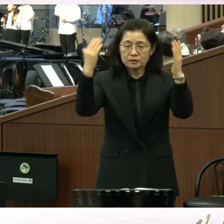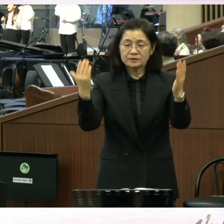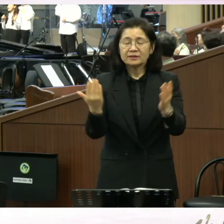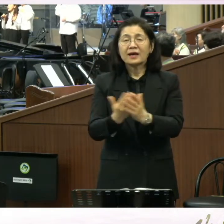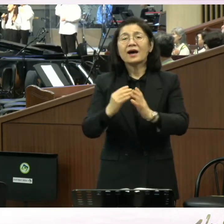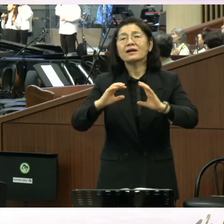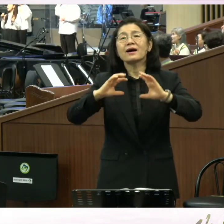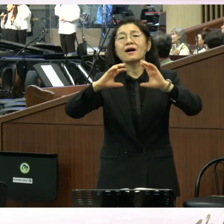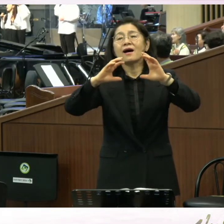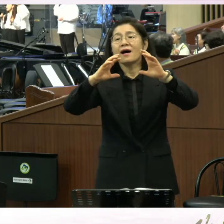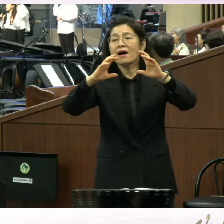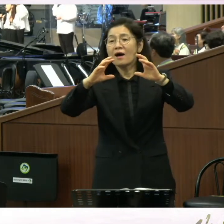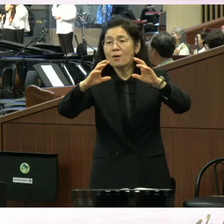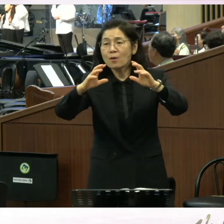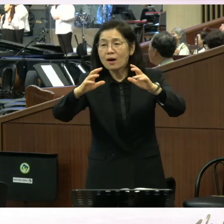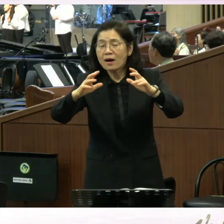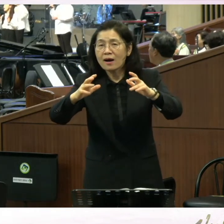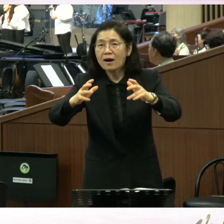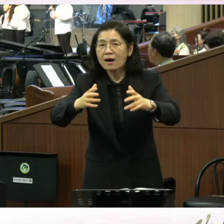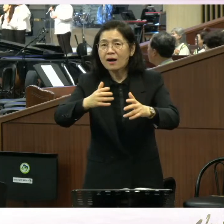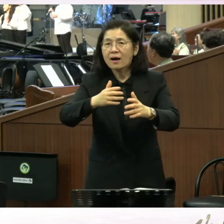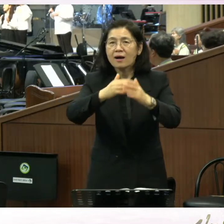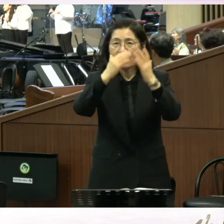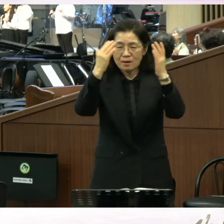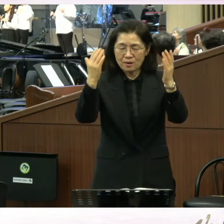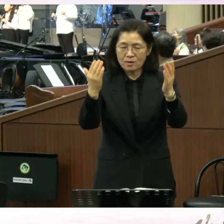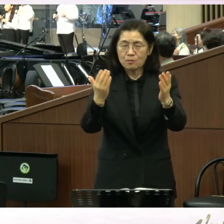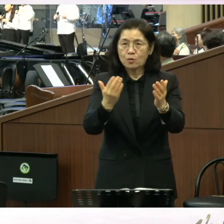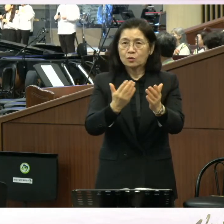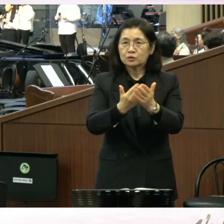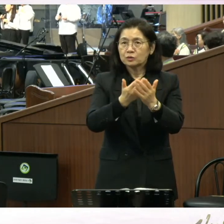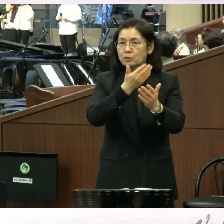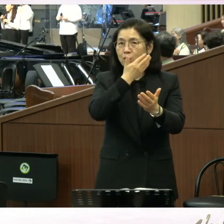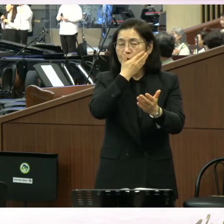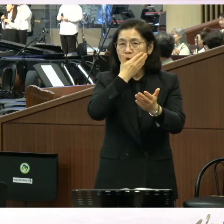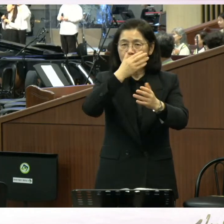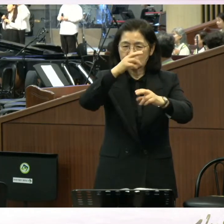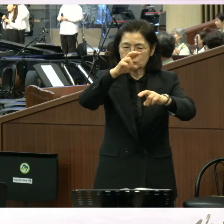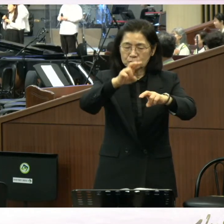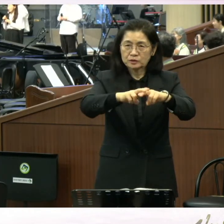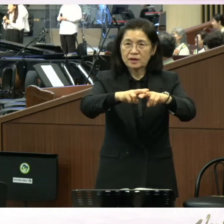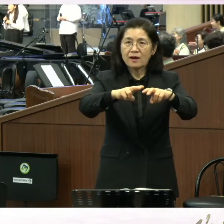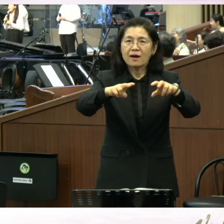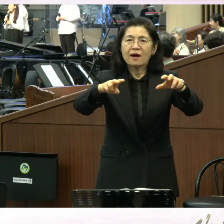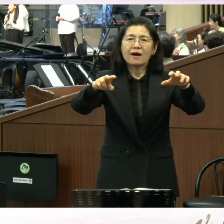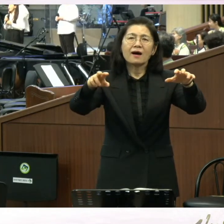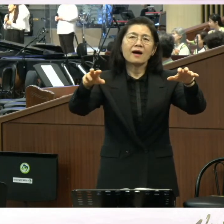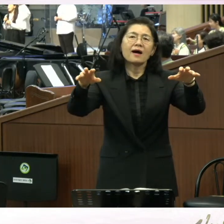모든 나라와 모든 보좌